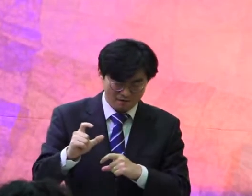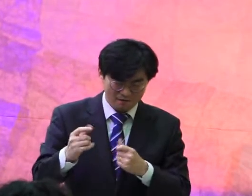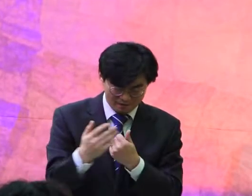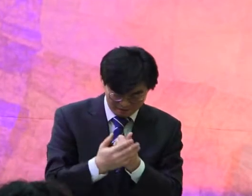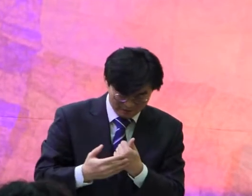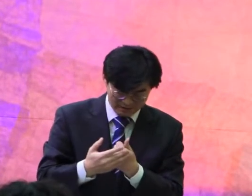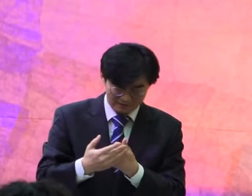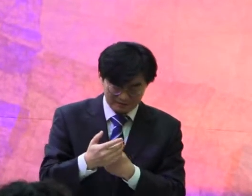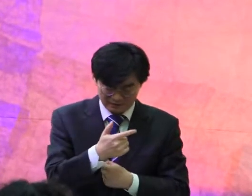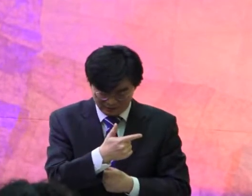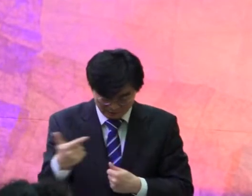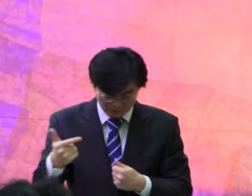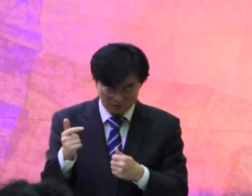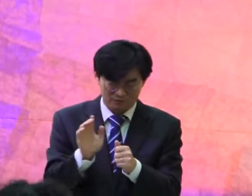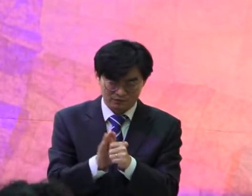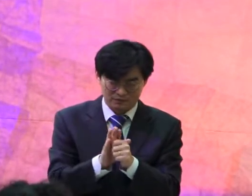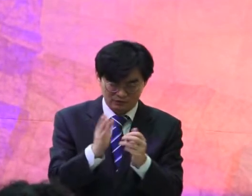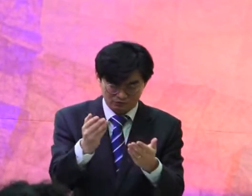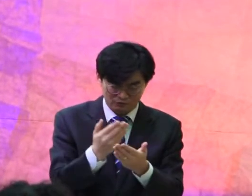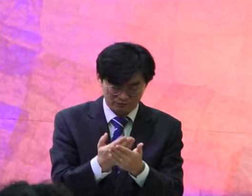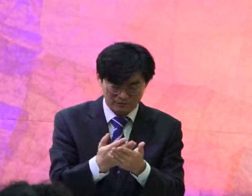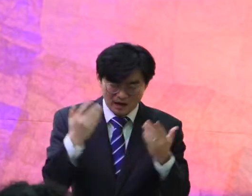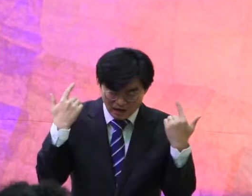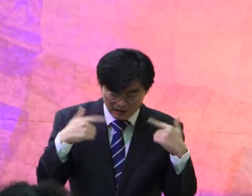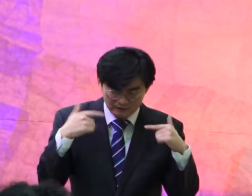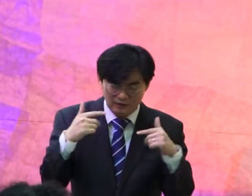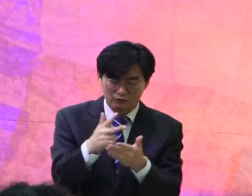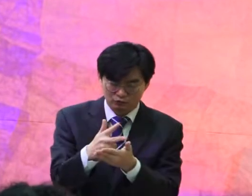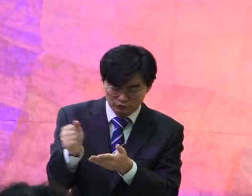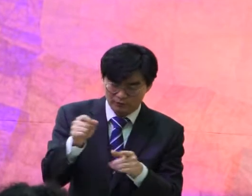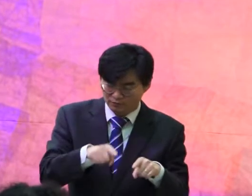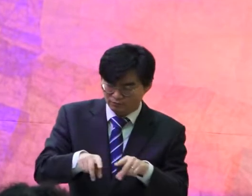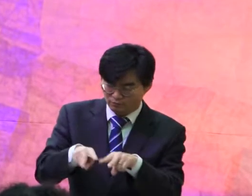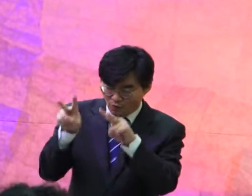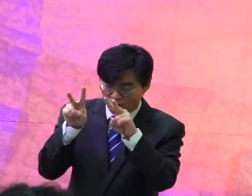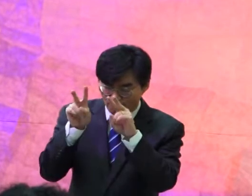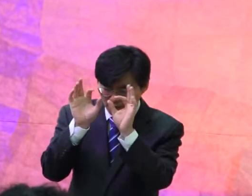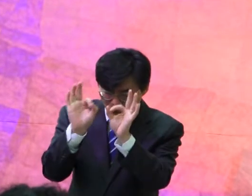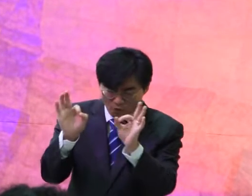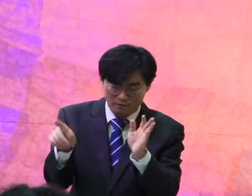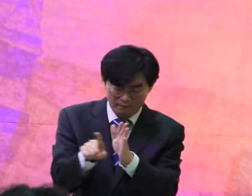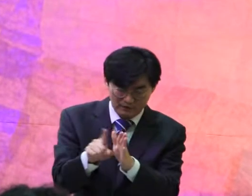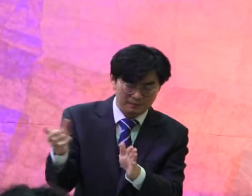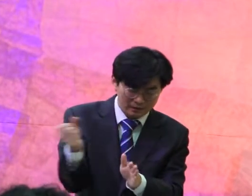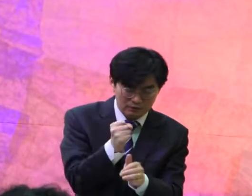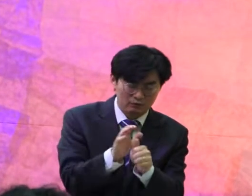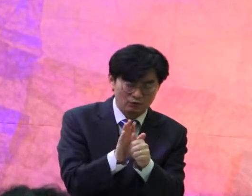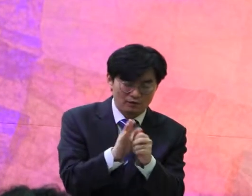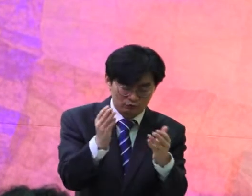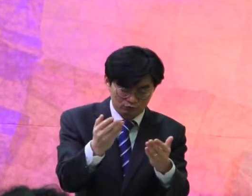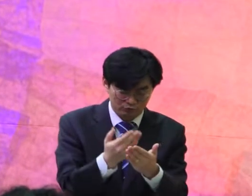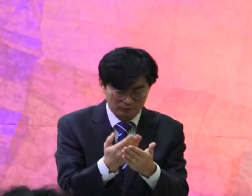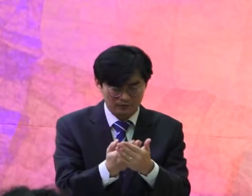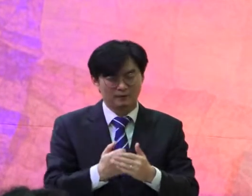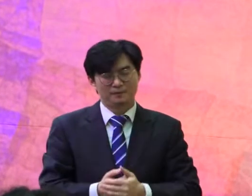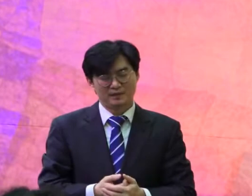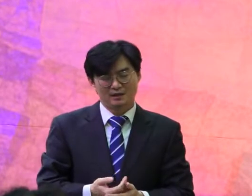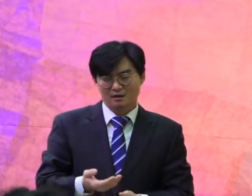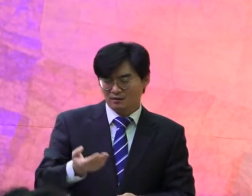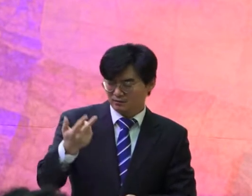하여 주시옵소서. 지난 한 주간의 삶, 지난 우리의 모든 삶들이 하나님의 은혜임을 고백하면서